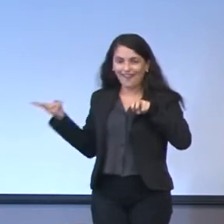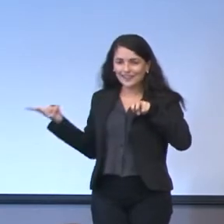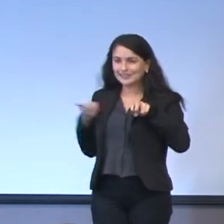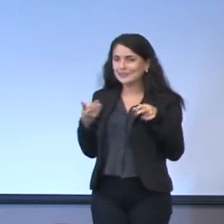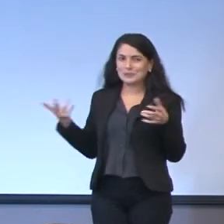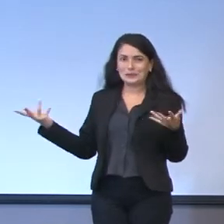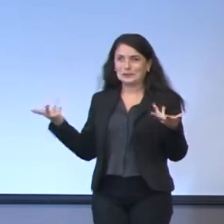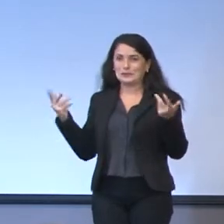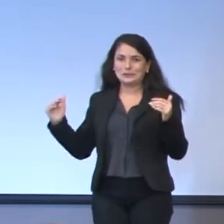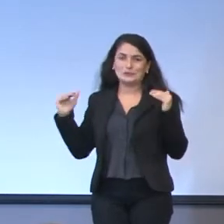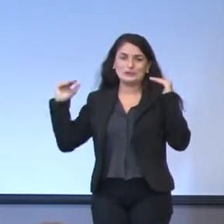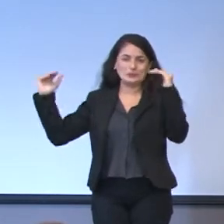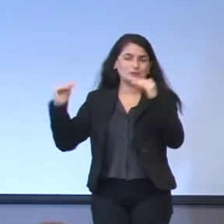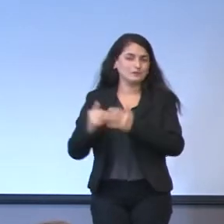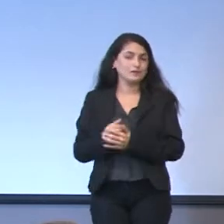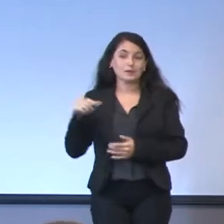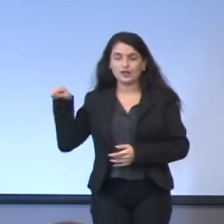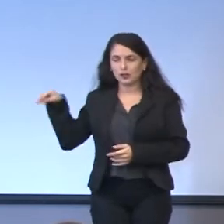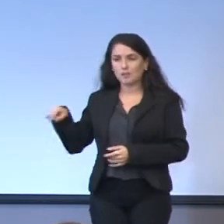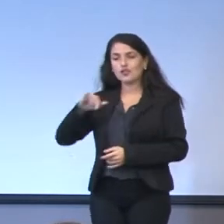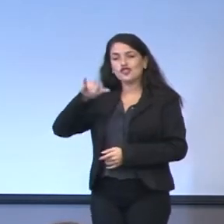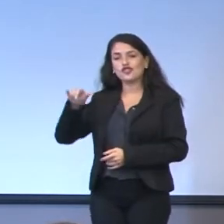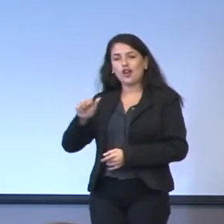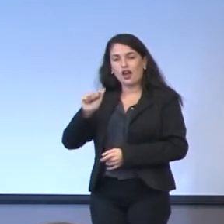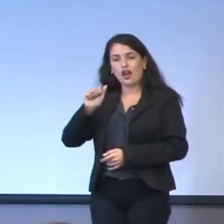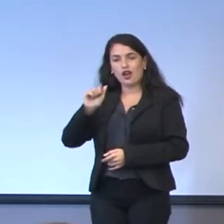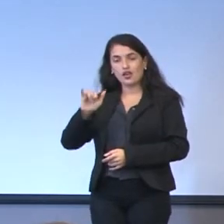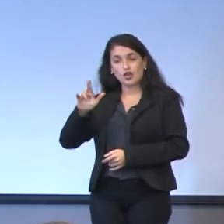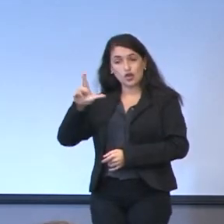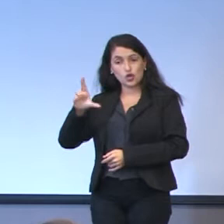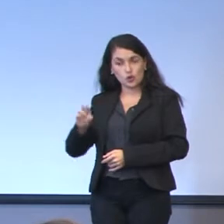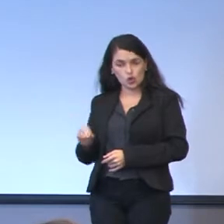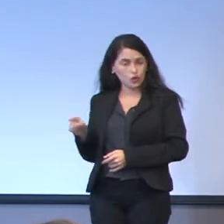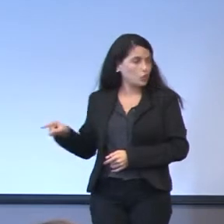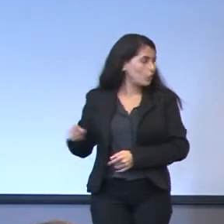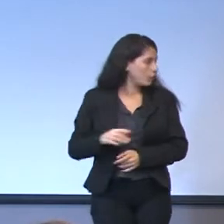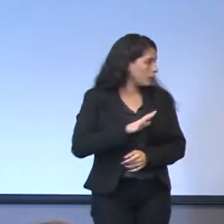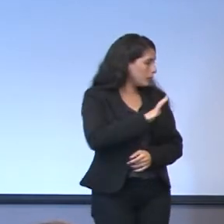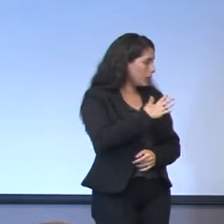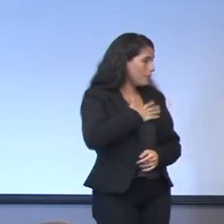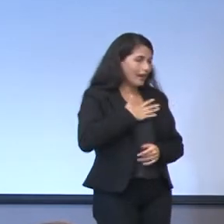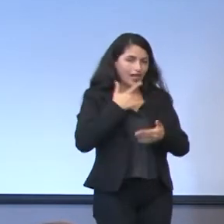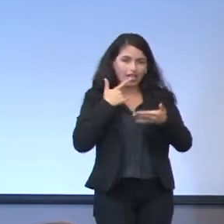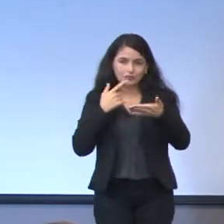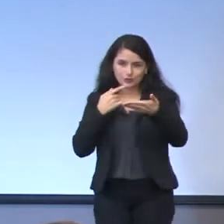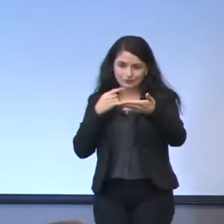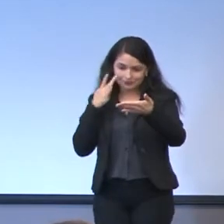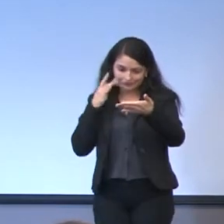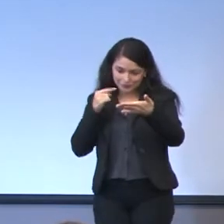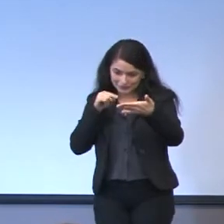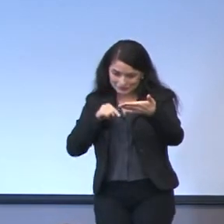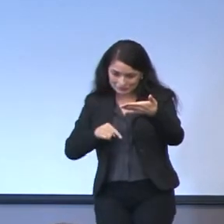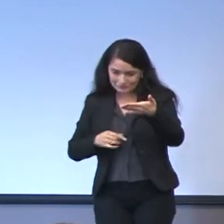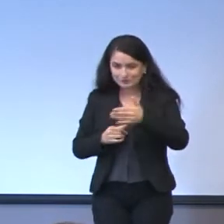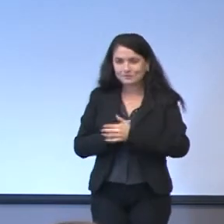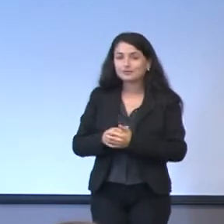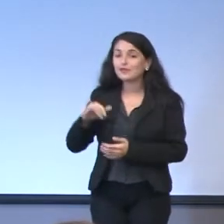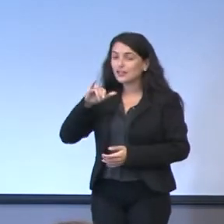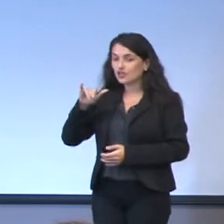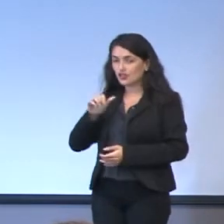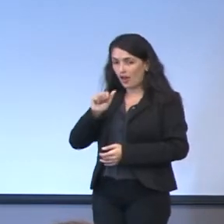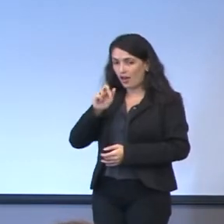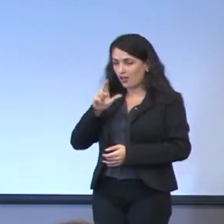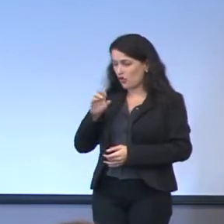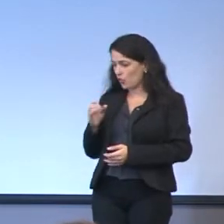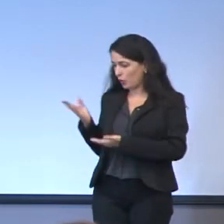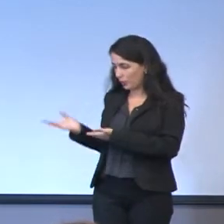lado direito, o Jairo Marques. O Jairo, peraí que eu vou usar minha cola. O Jairo Marques, ele